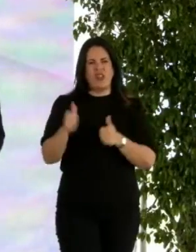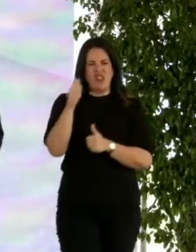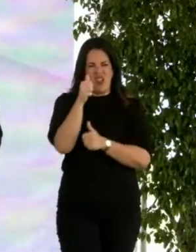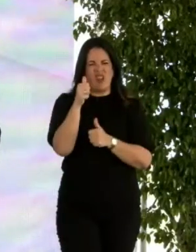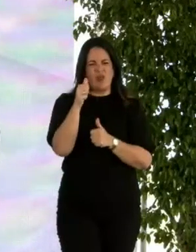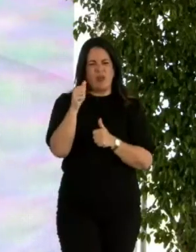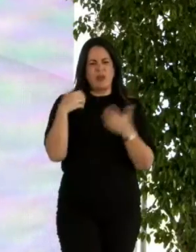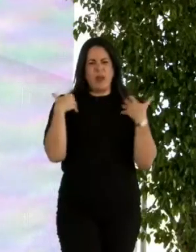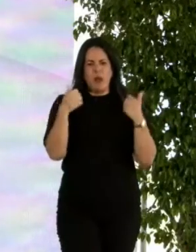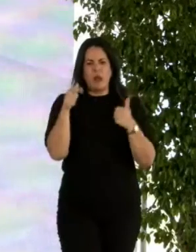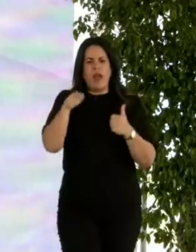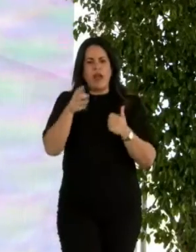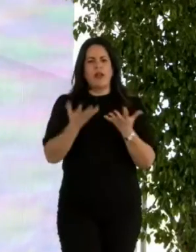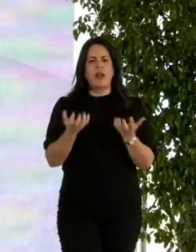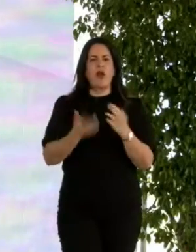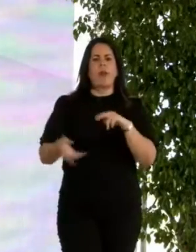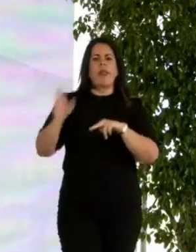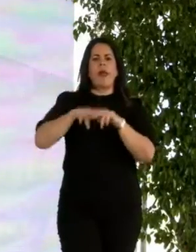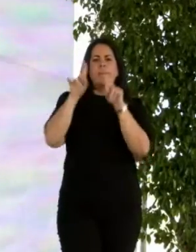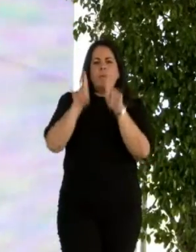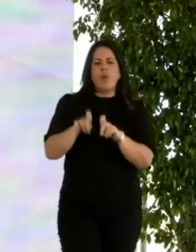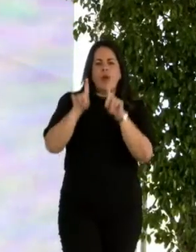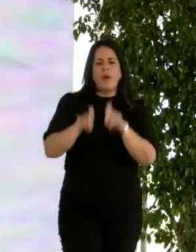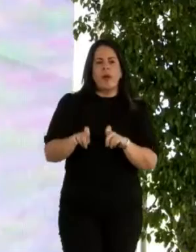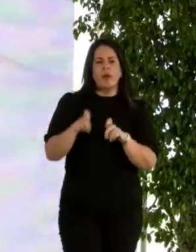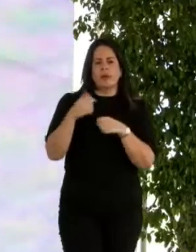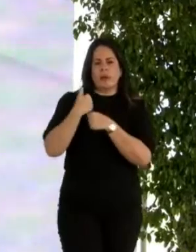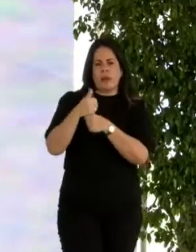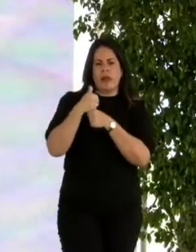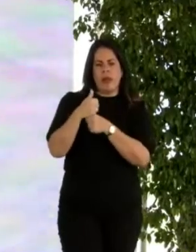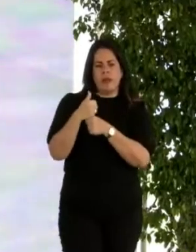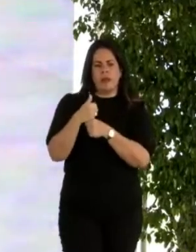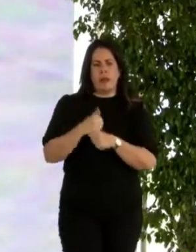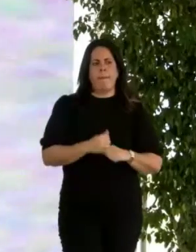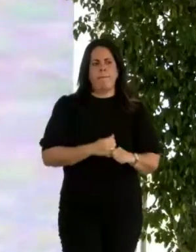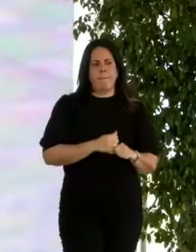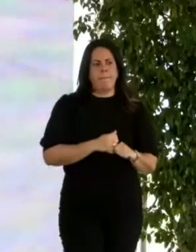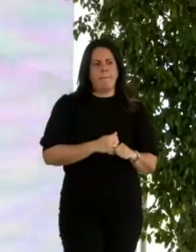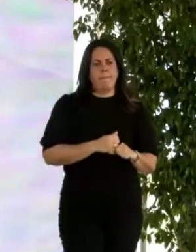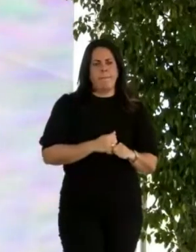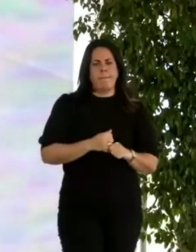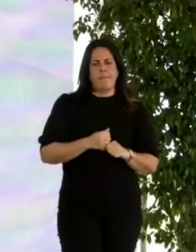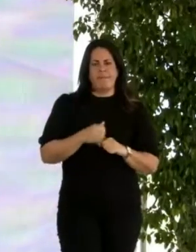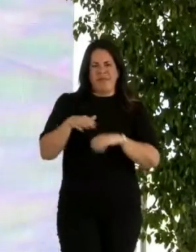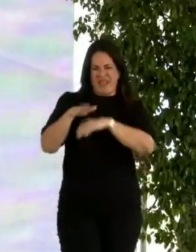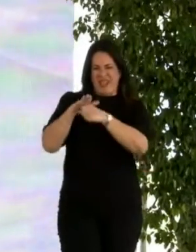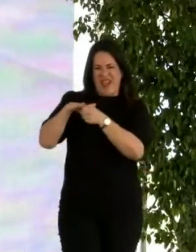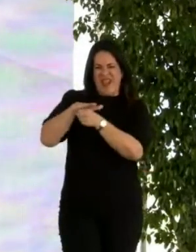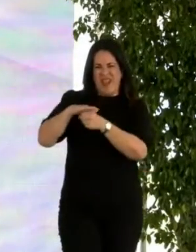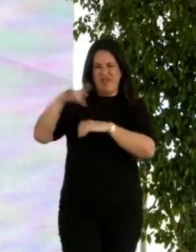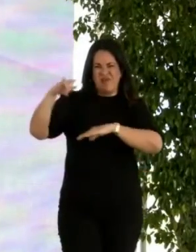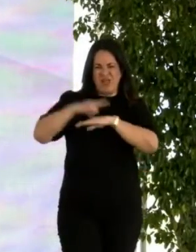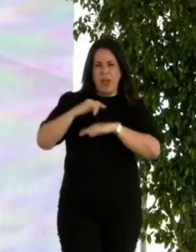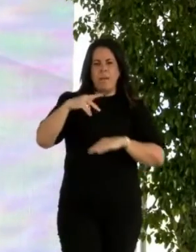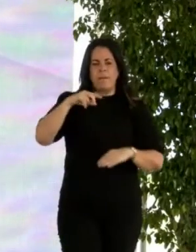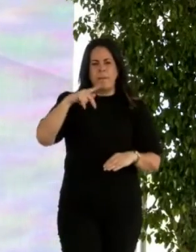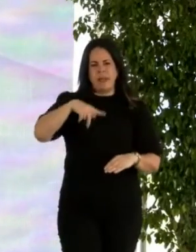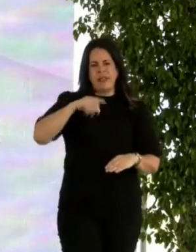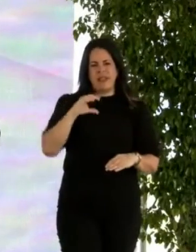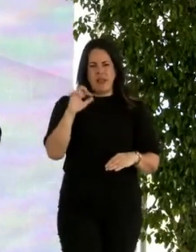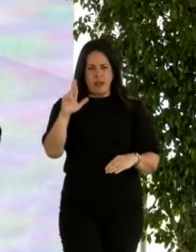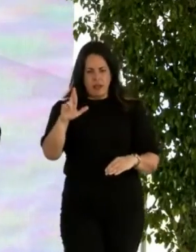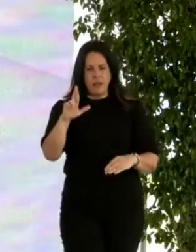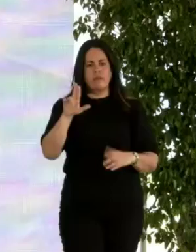quiere aumentar el número de pruebas que se están llevando a cabo en el propio aeropuerto, PCR